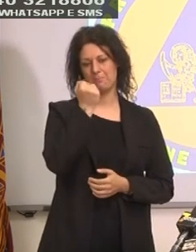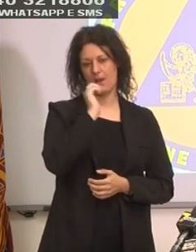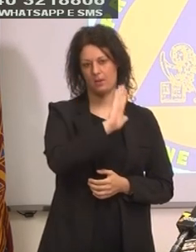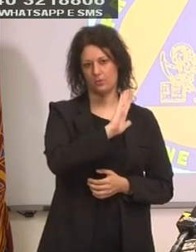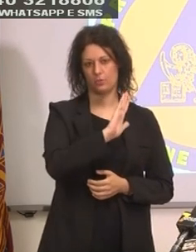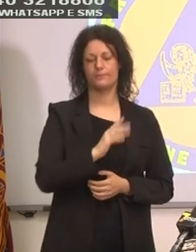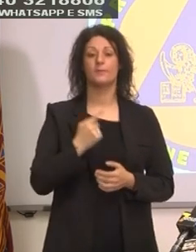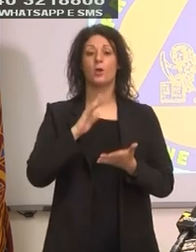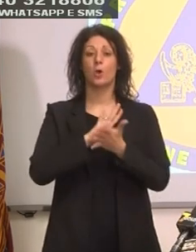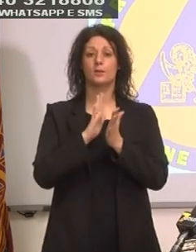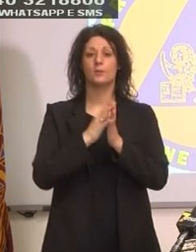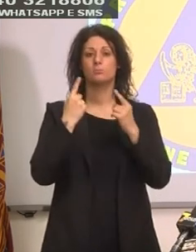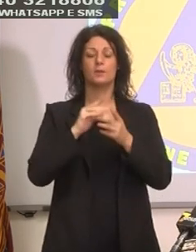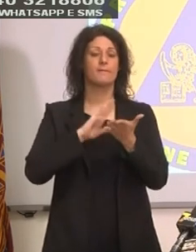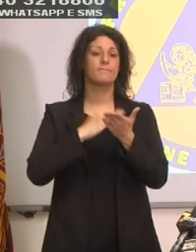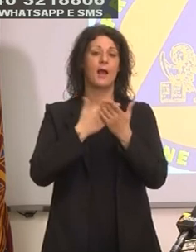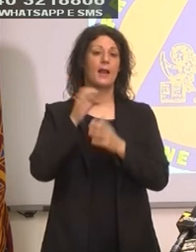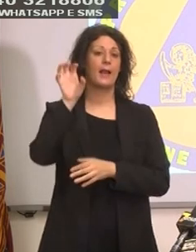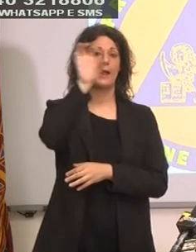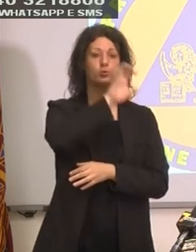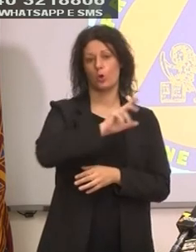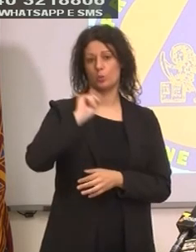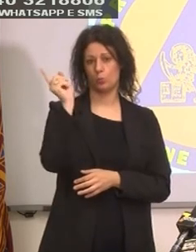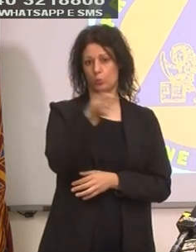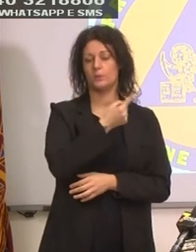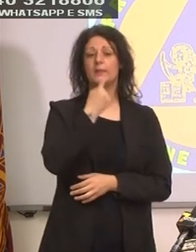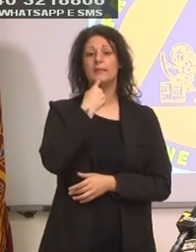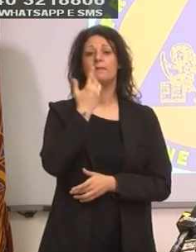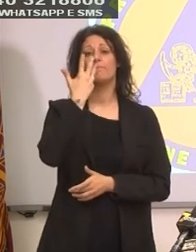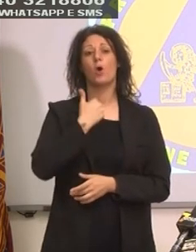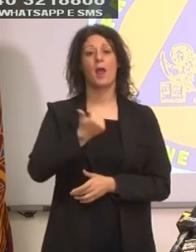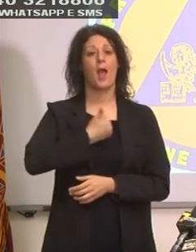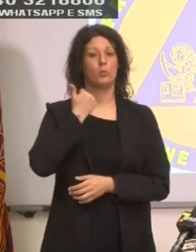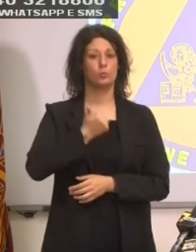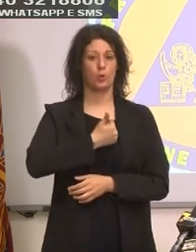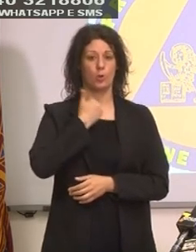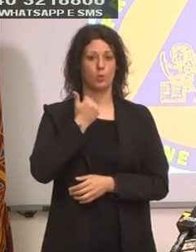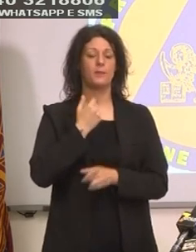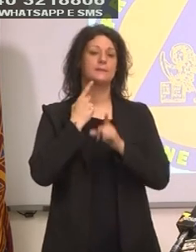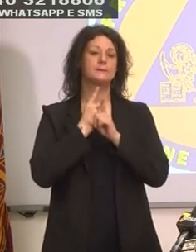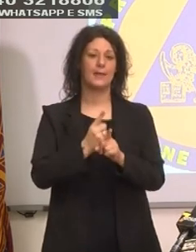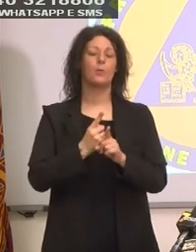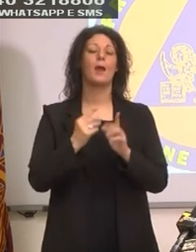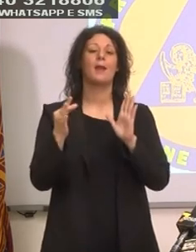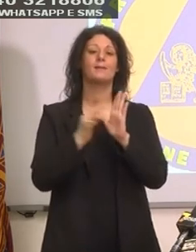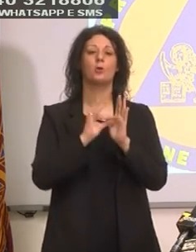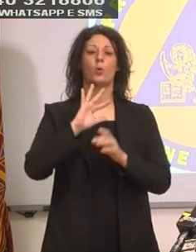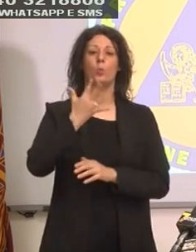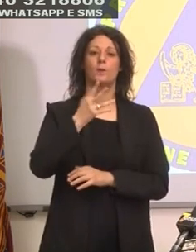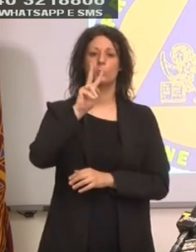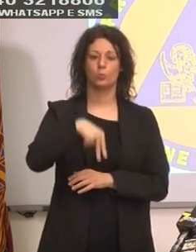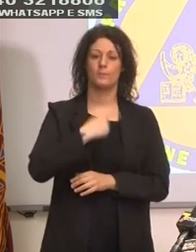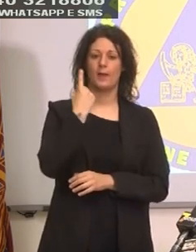vale per tutte le regioni, perché se credi nell'autonomia, credi nell'applicazione del titolo quinto del 2001, credi nell'applicazione